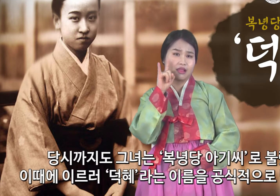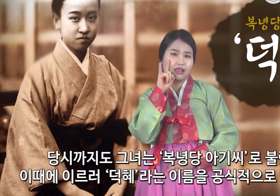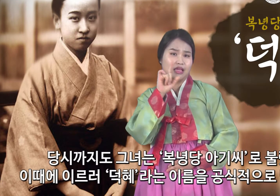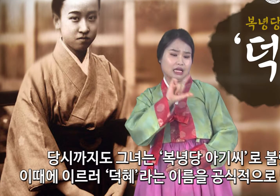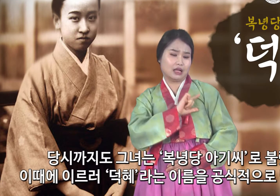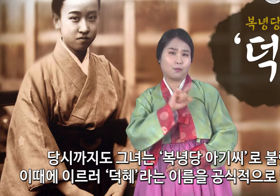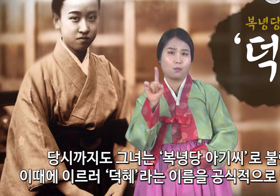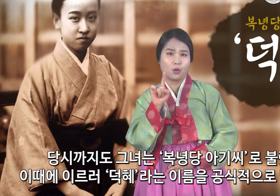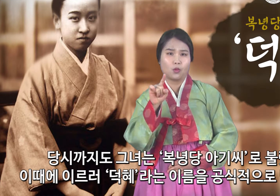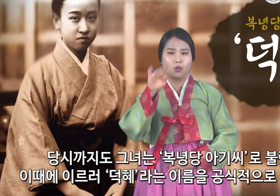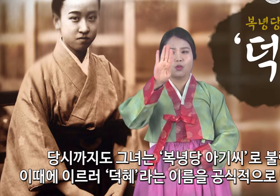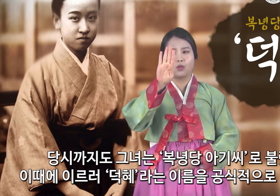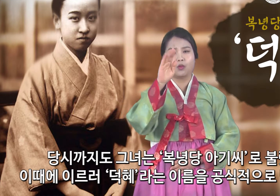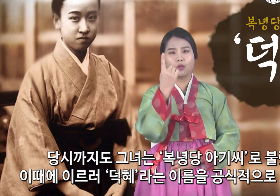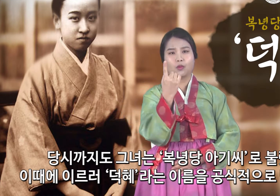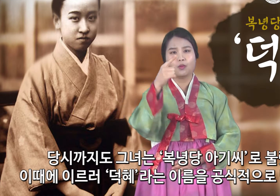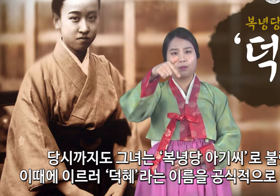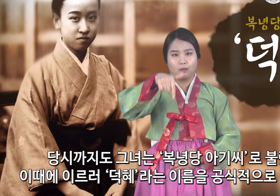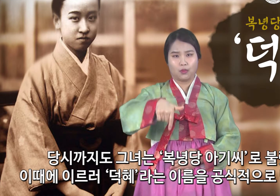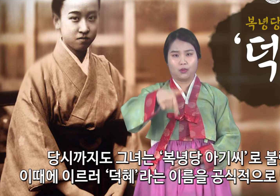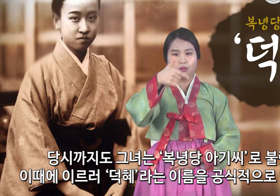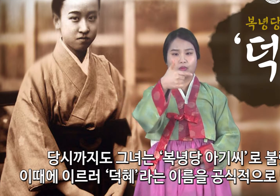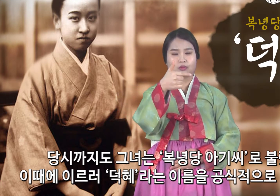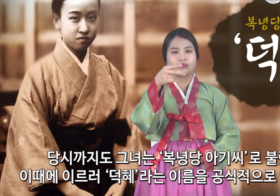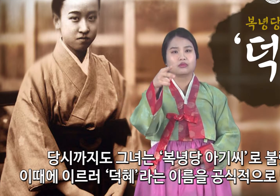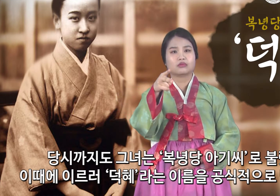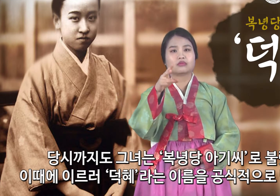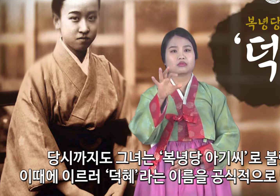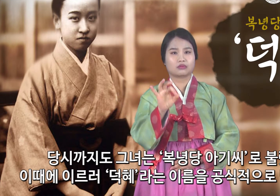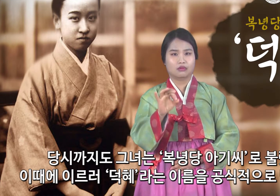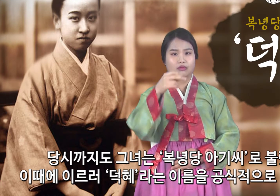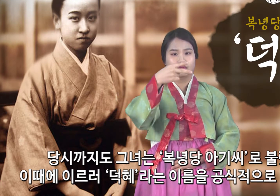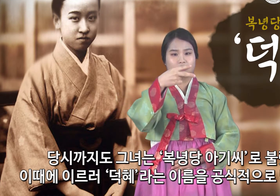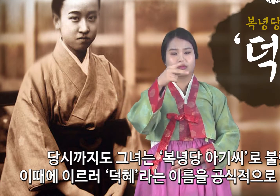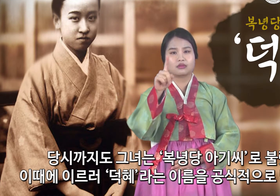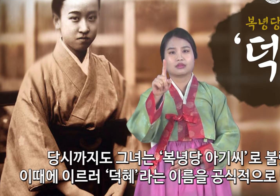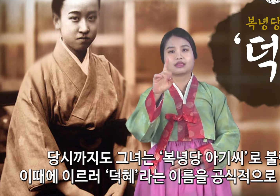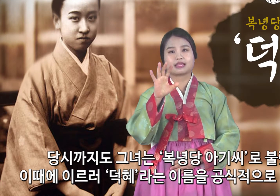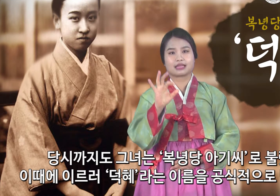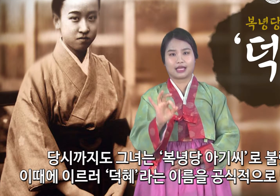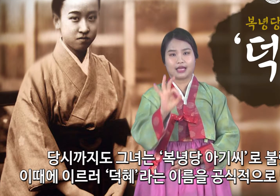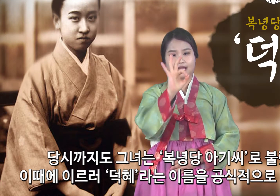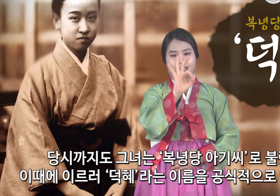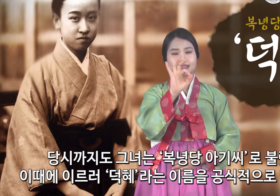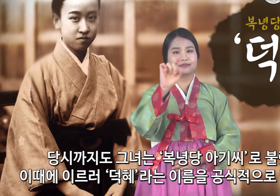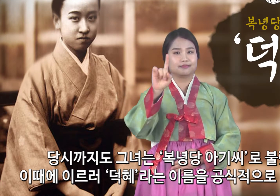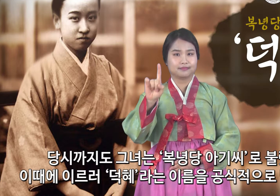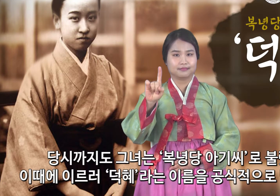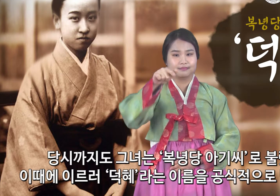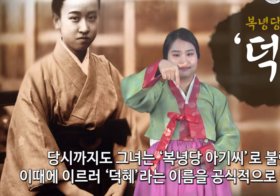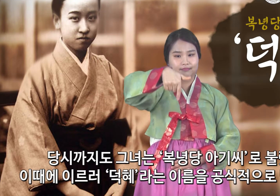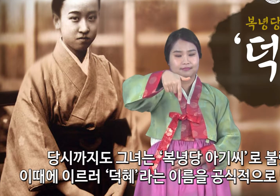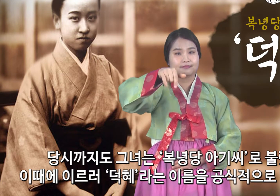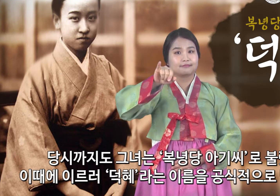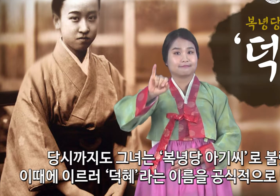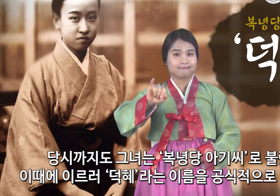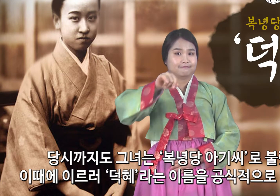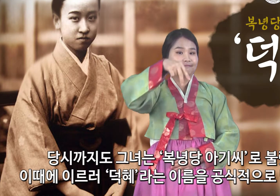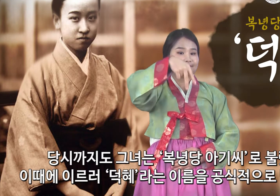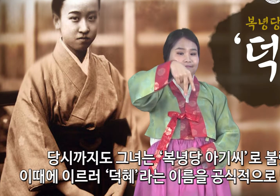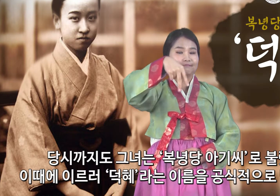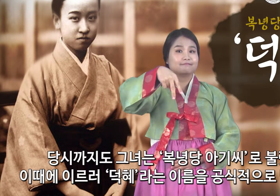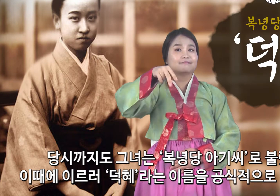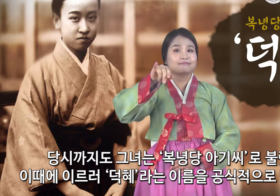당시까지도 그녀는 복령당 아기씨로 불렸는데 이때에 이르러 덕혜라는 이름을 공식적으로